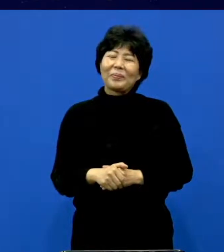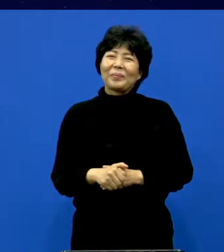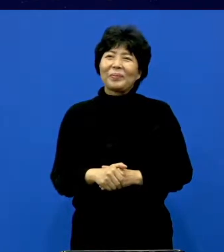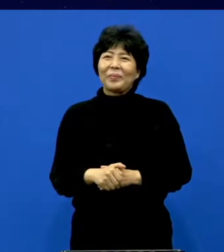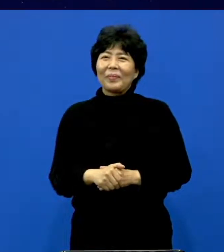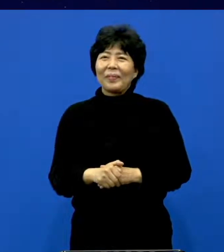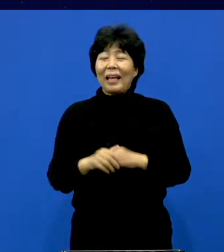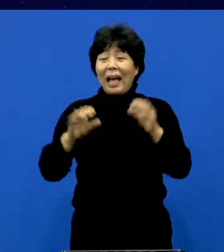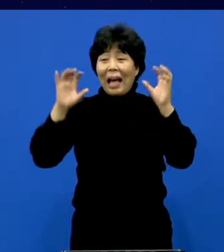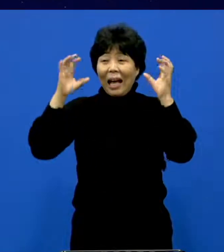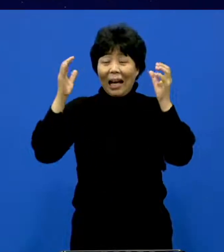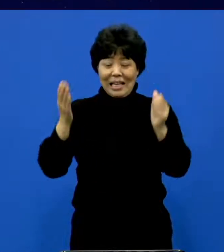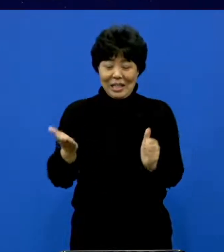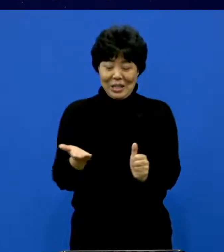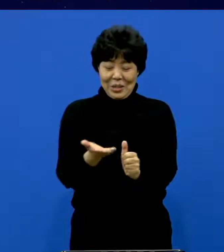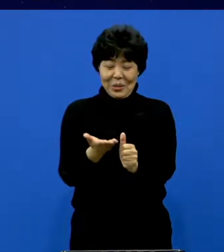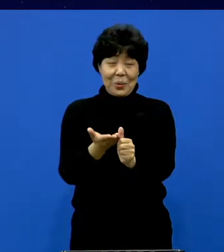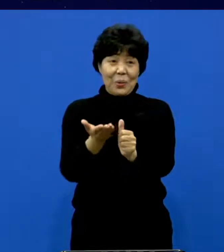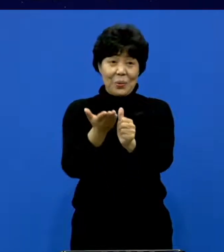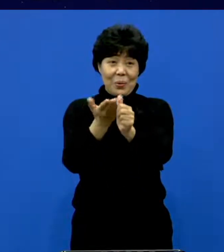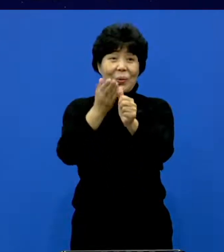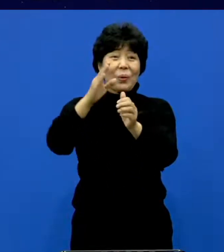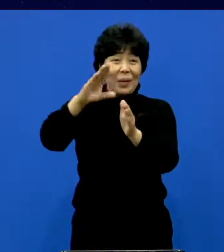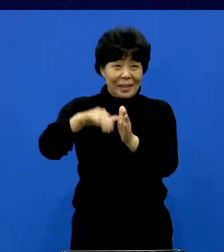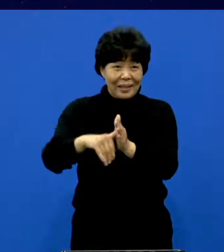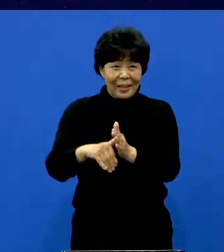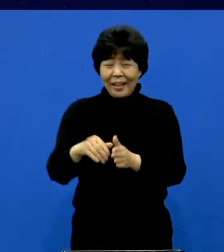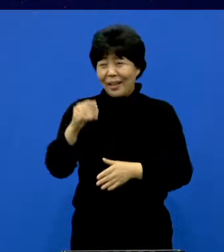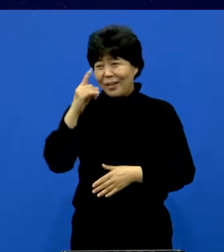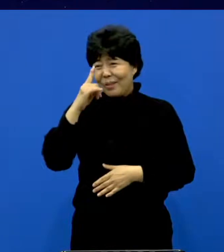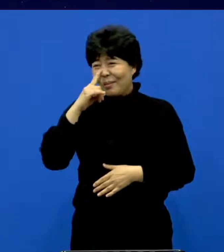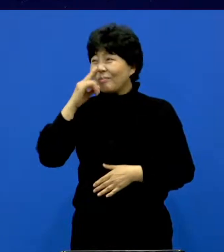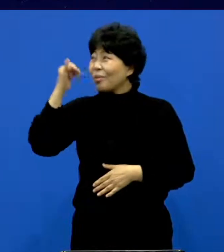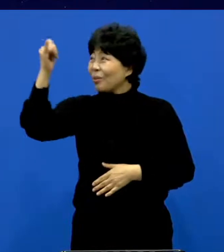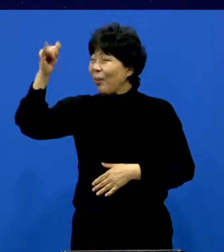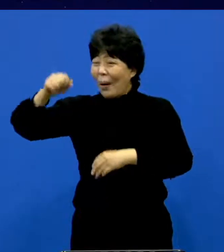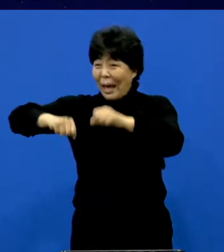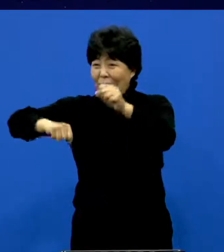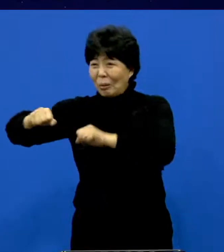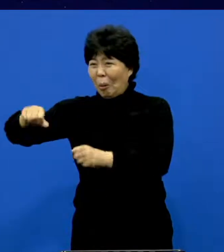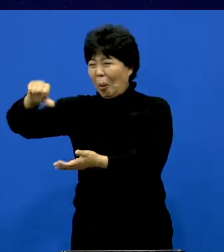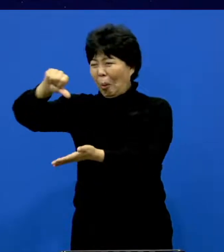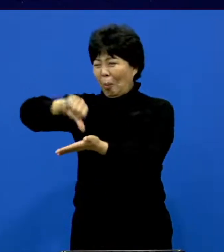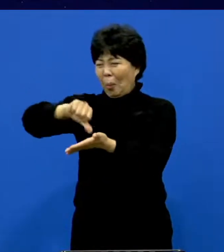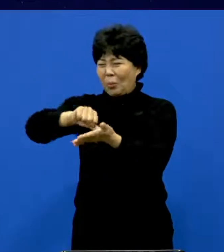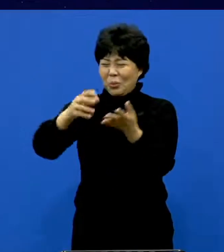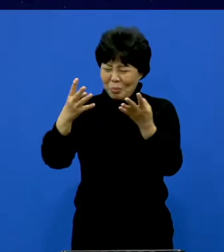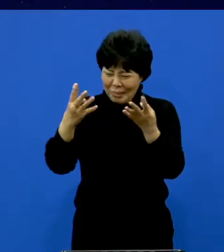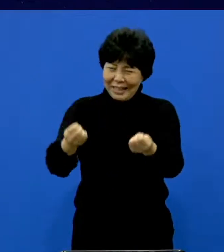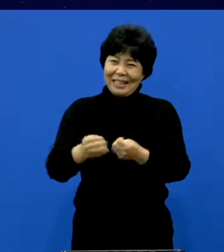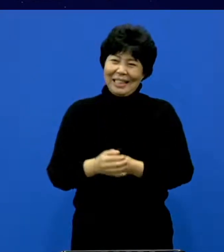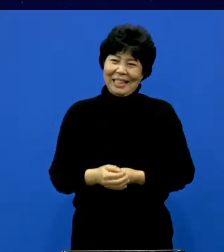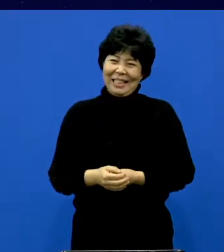여러분, 아이들을 교육하고 있지만 아이들 앞에서 얼마나 부모가 모순되는 걸 많이 보여요, 여러분. 그죠?